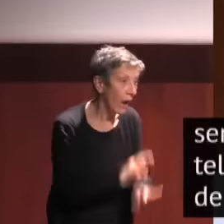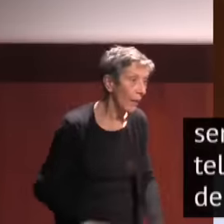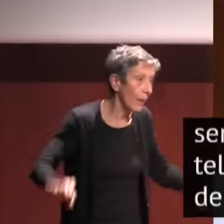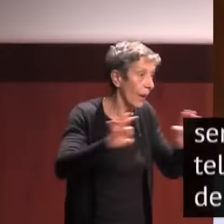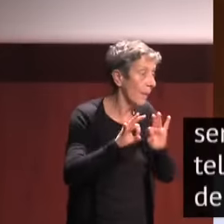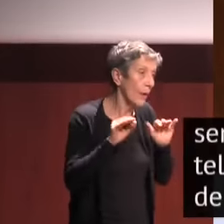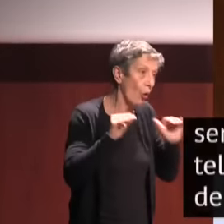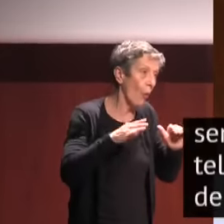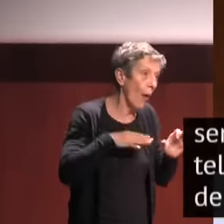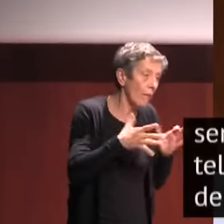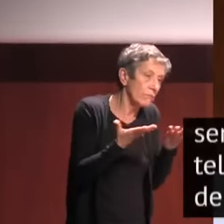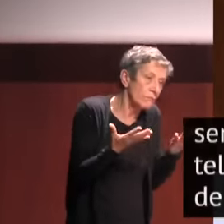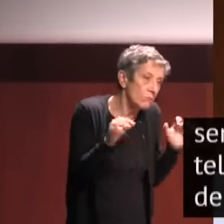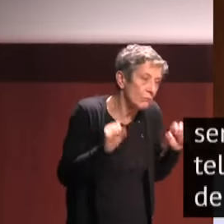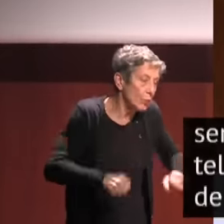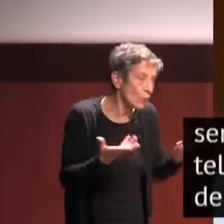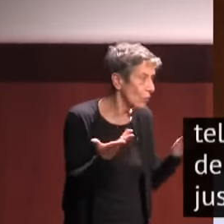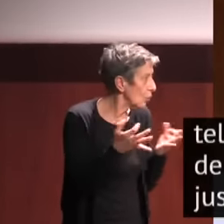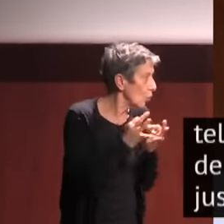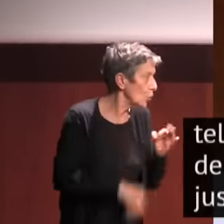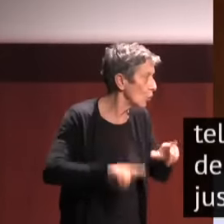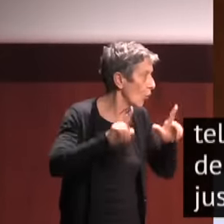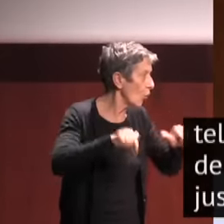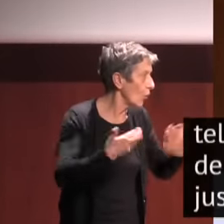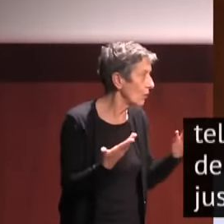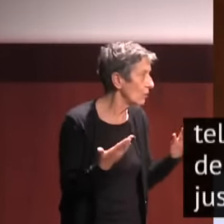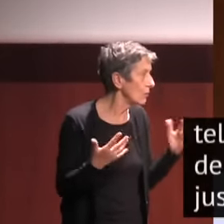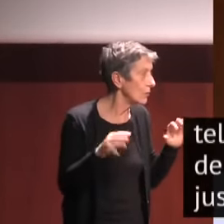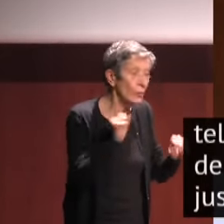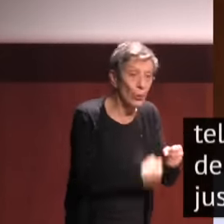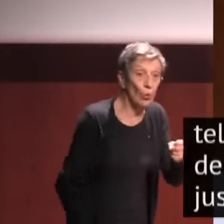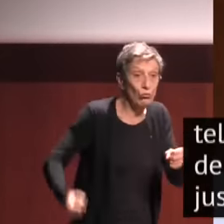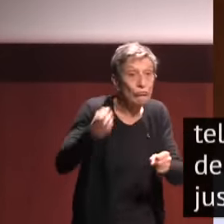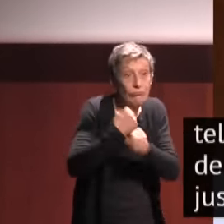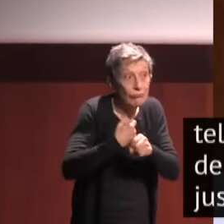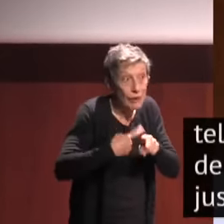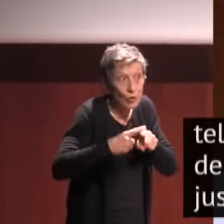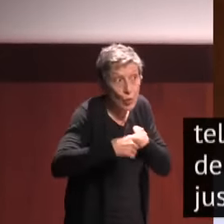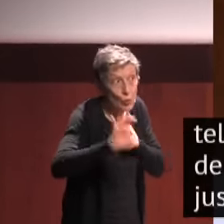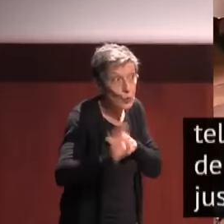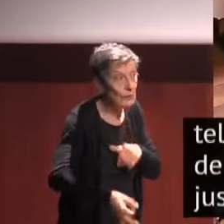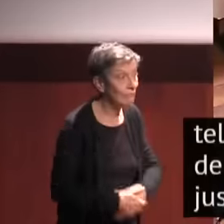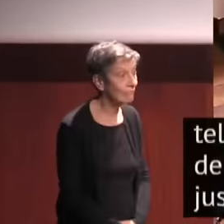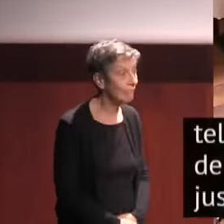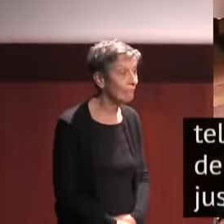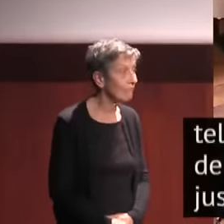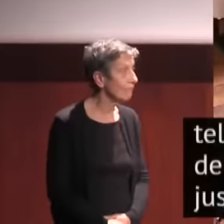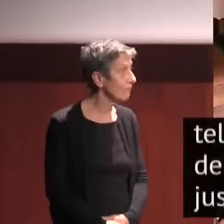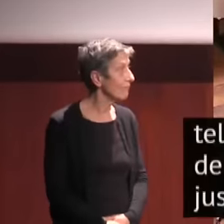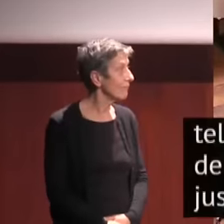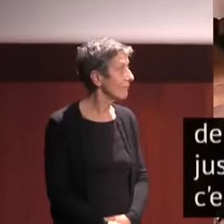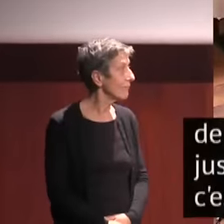Je suis sûre que c'est tout à fait possible et qu'on pourrait créer quelque chose.